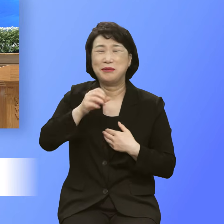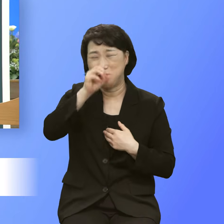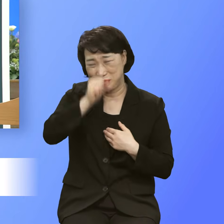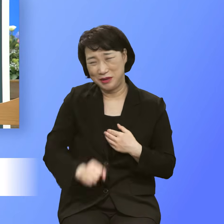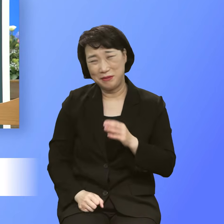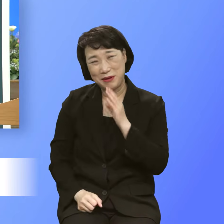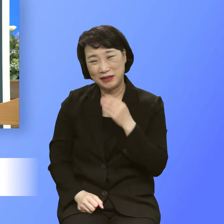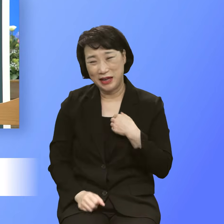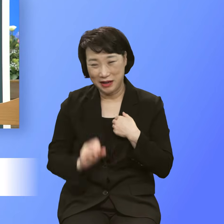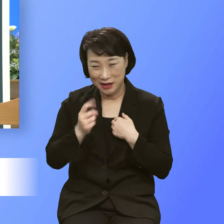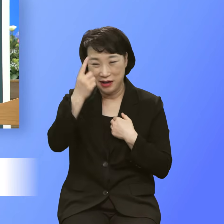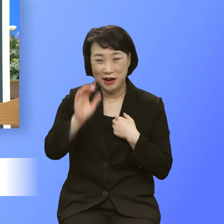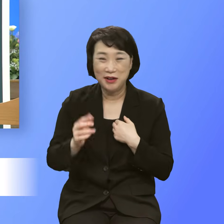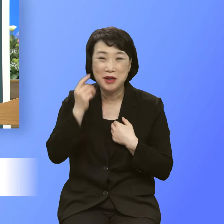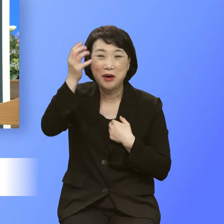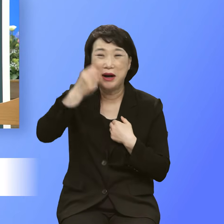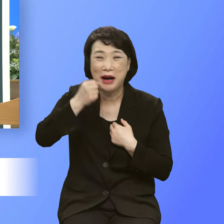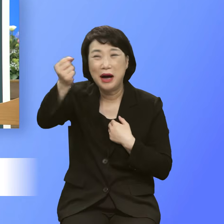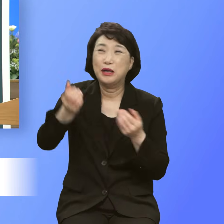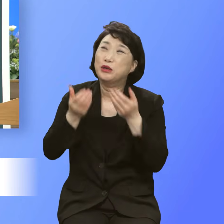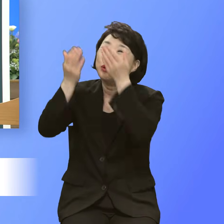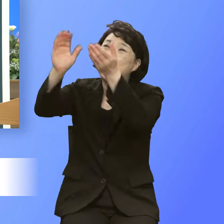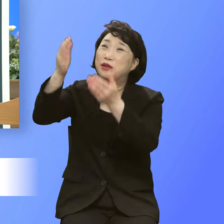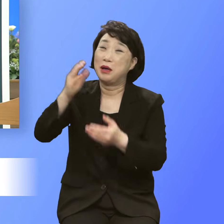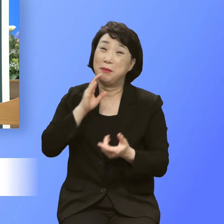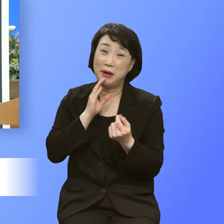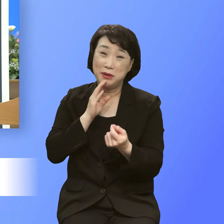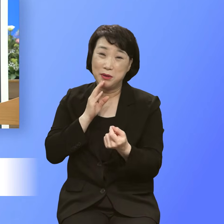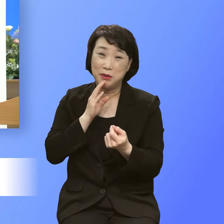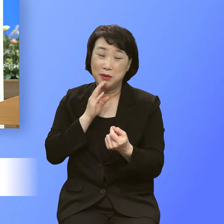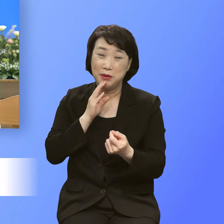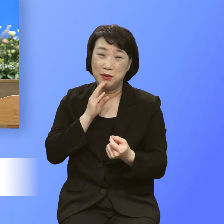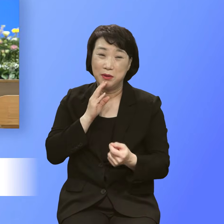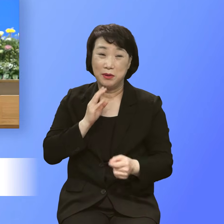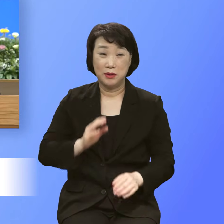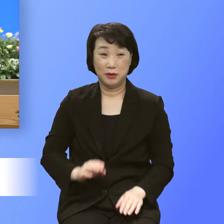받으시고 나를 통해 영광을 받으시게 해야 되는데,